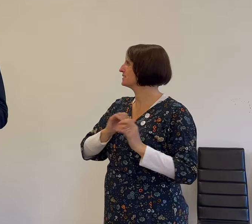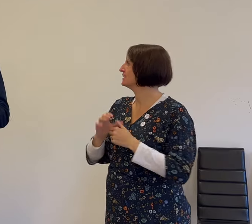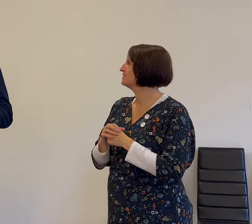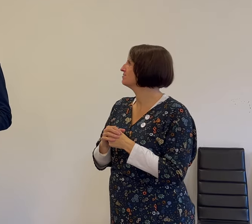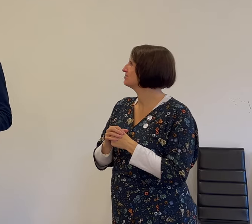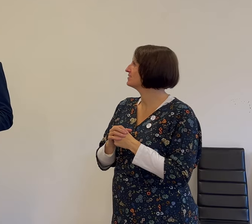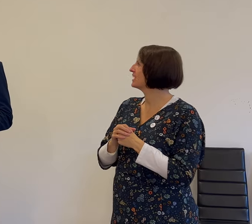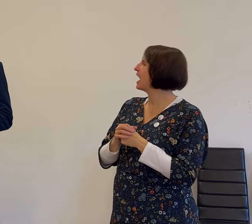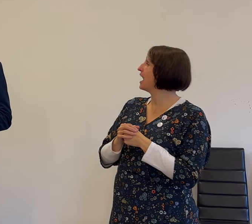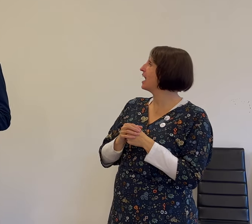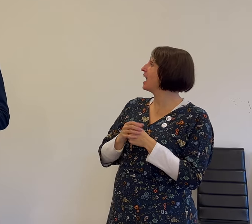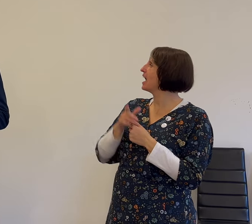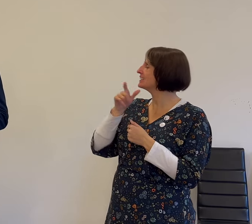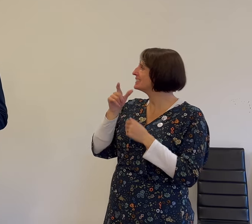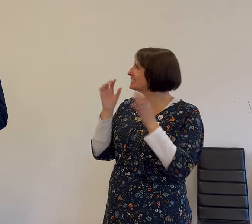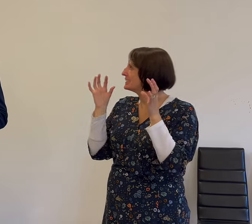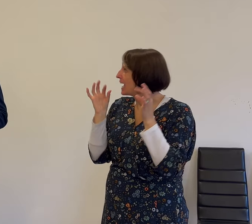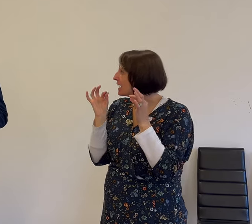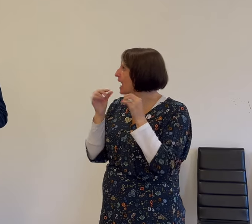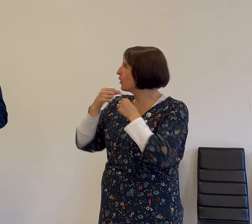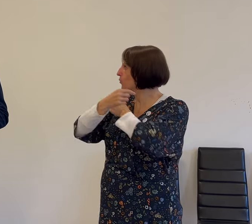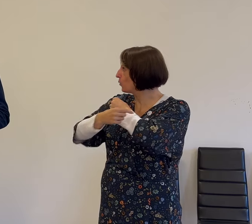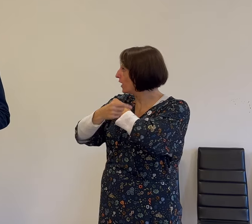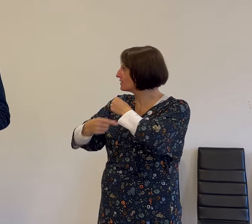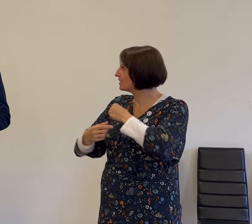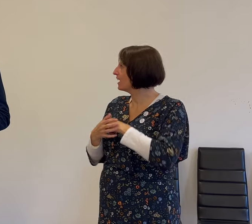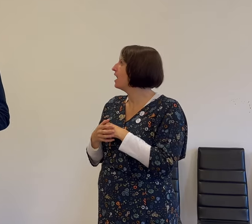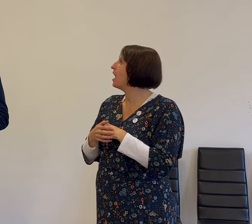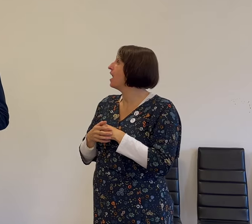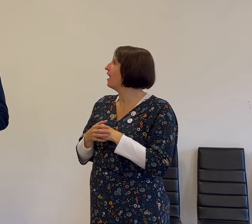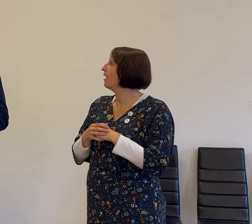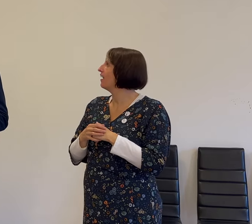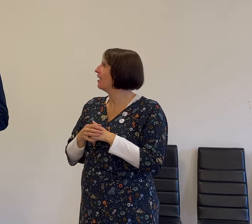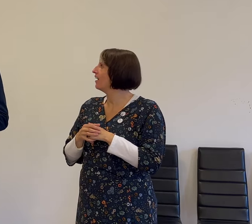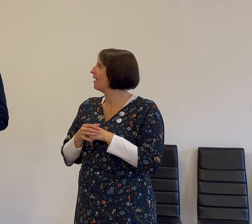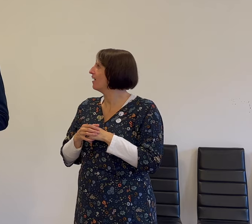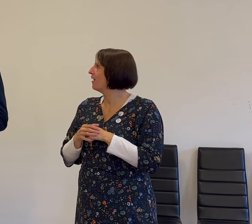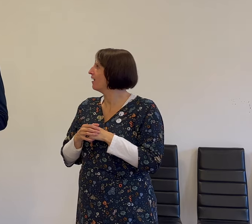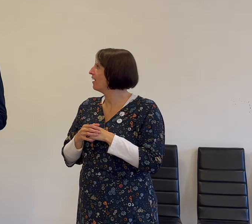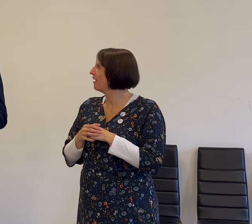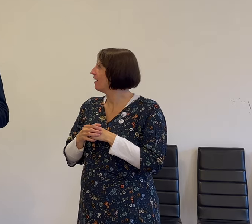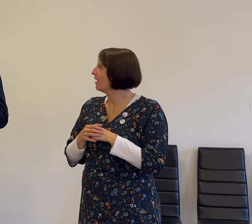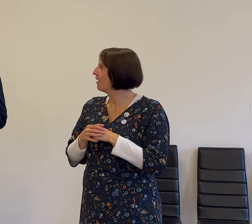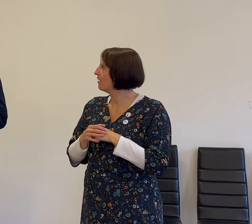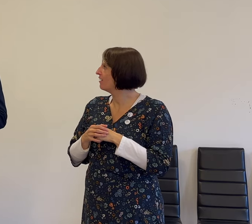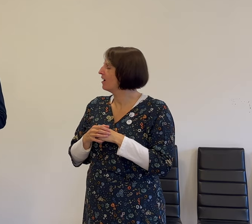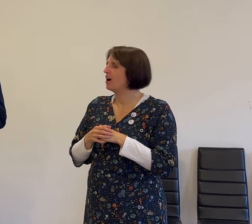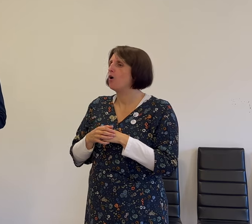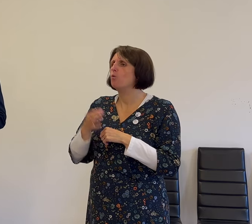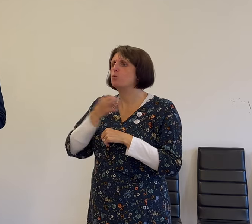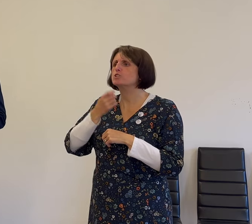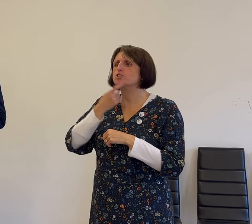malé, kulaté, tenké. Už jste někdy zkoušeli propíchnout nožem korunu nebo 5 korun?